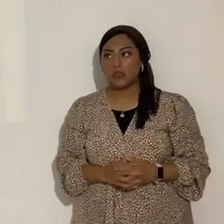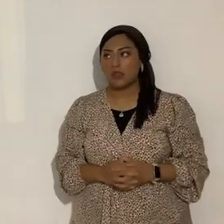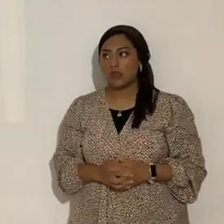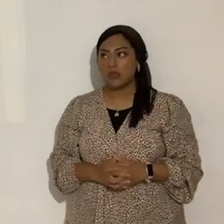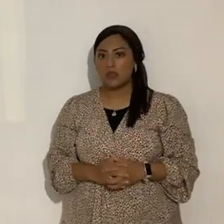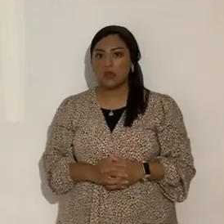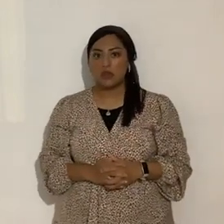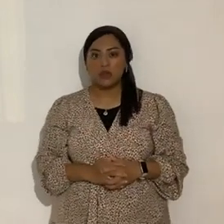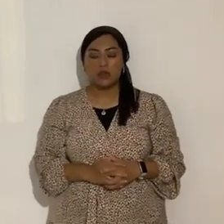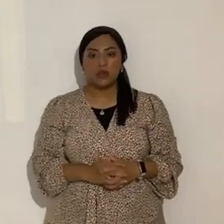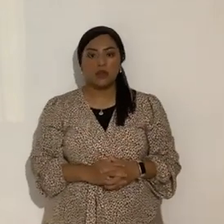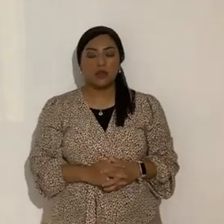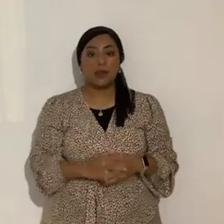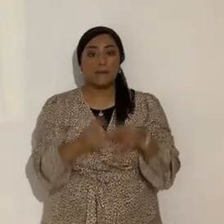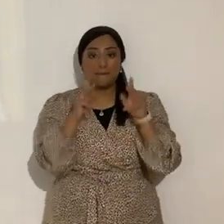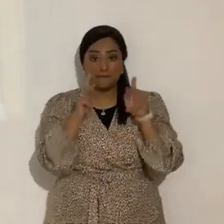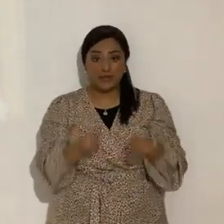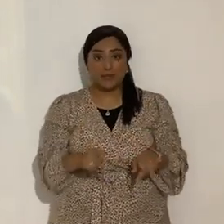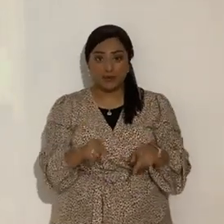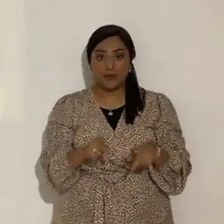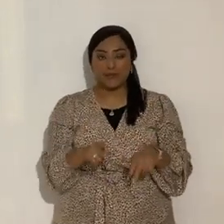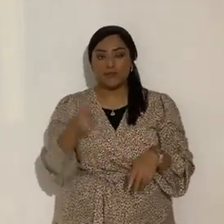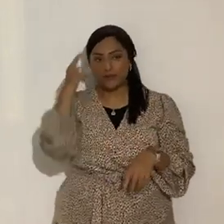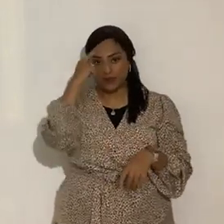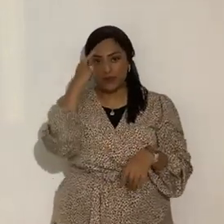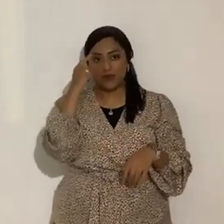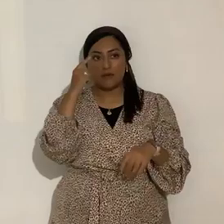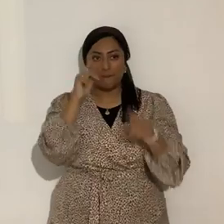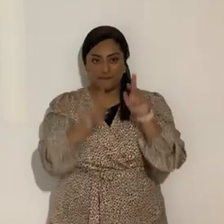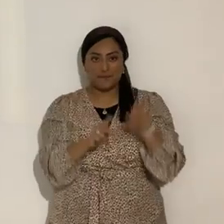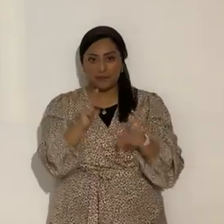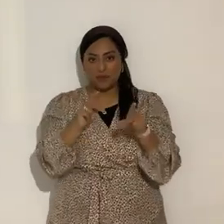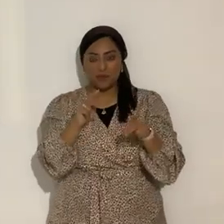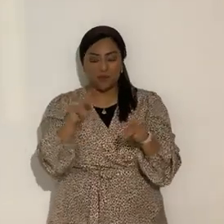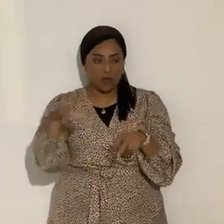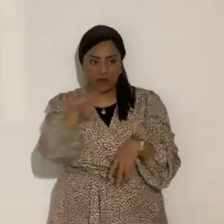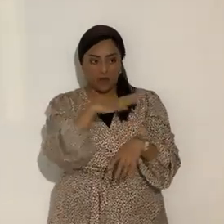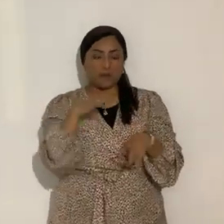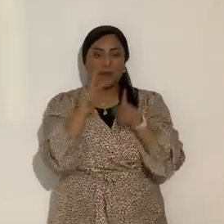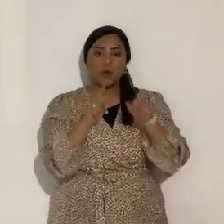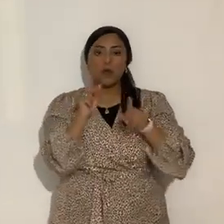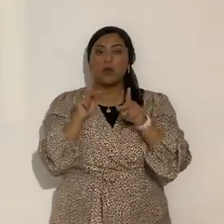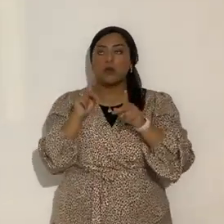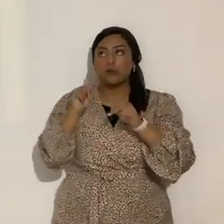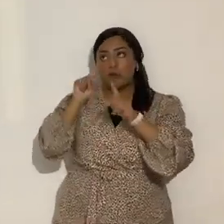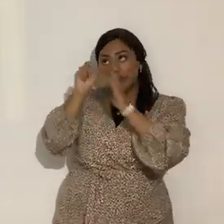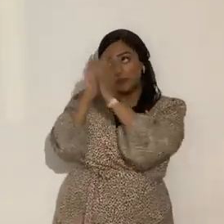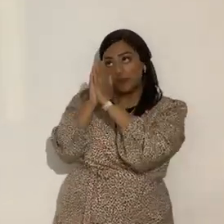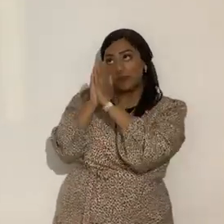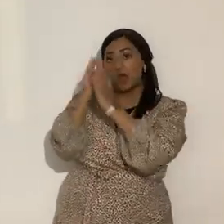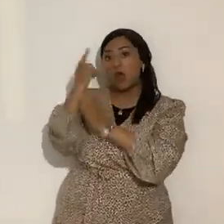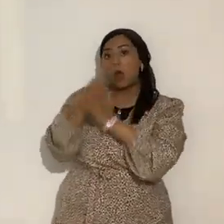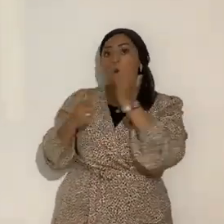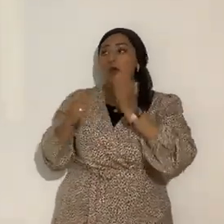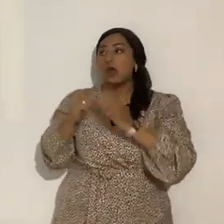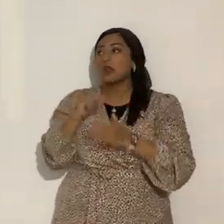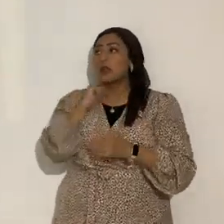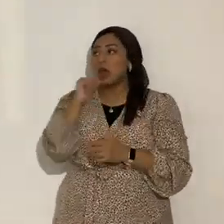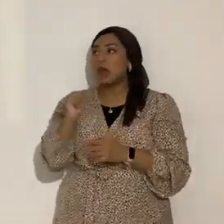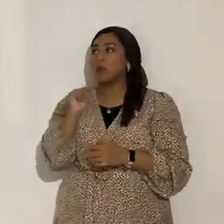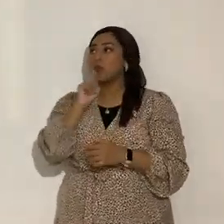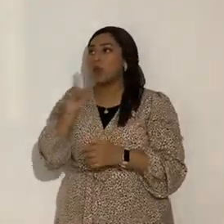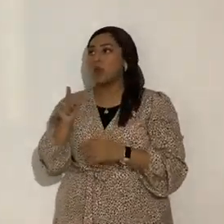pides, o sea, la gente, tómenlo así como para la gente en general, se pide lo que no se desea